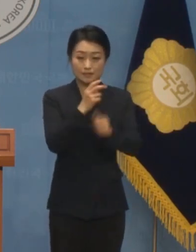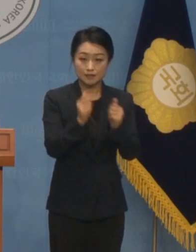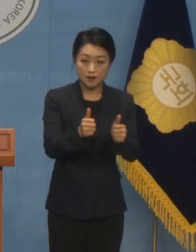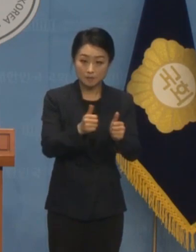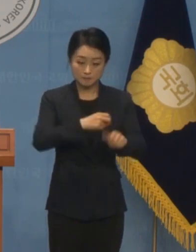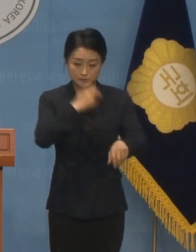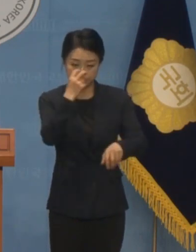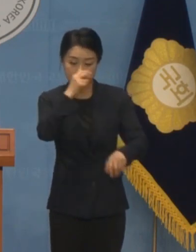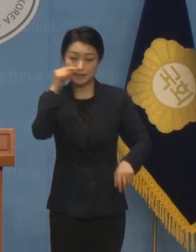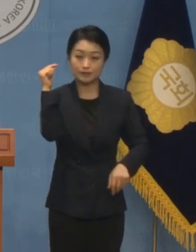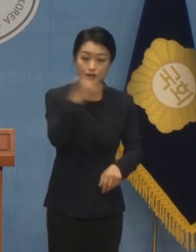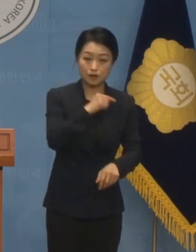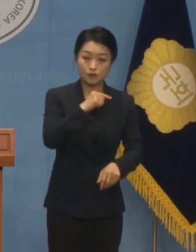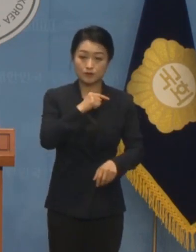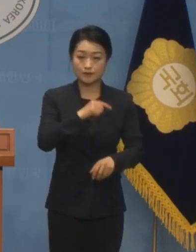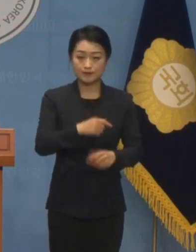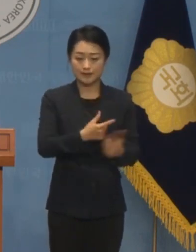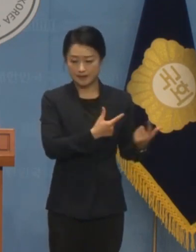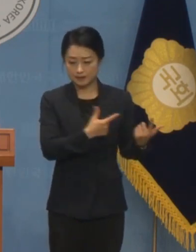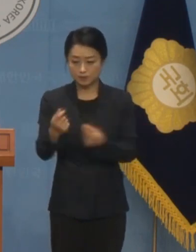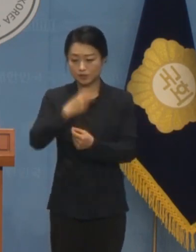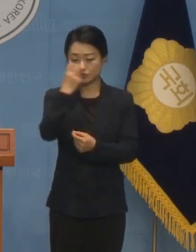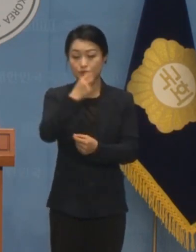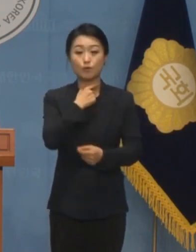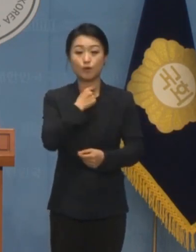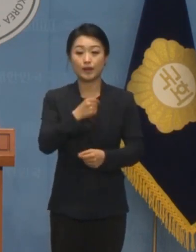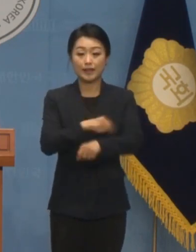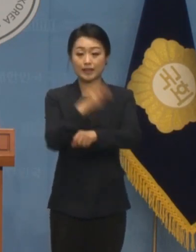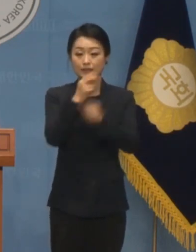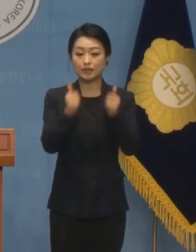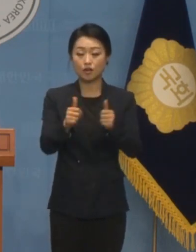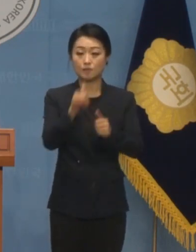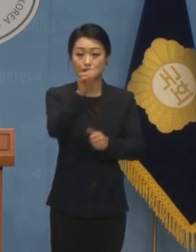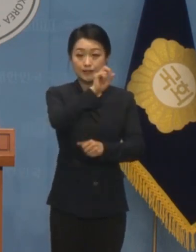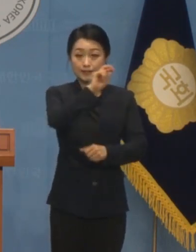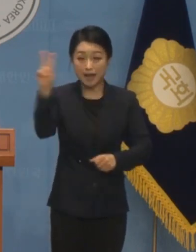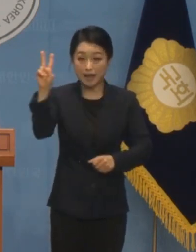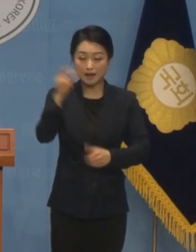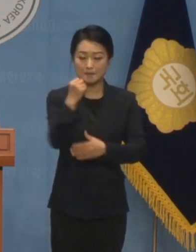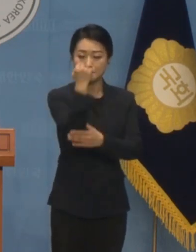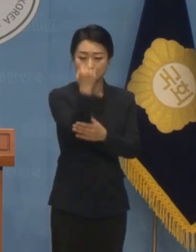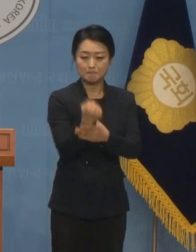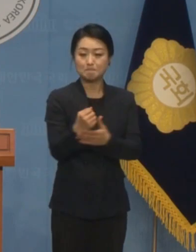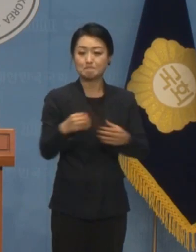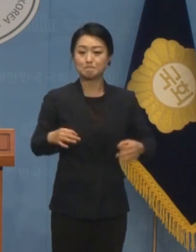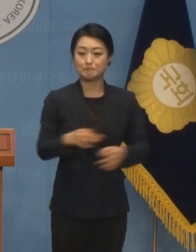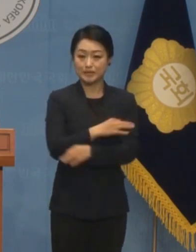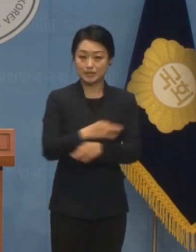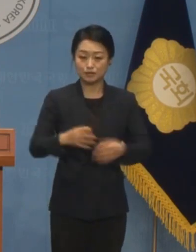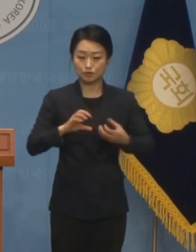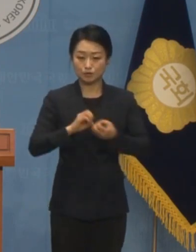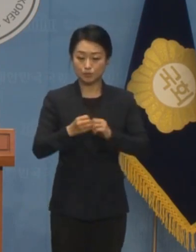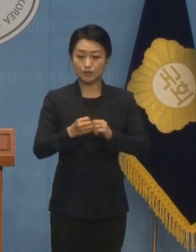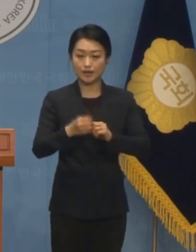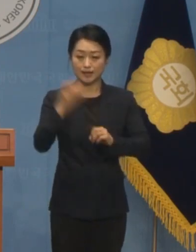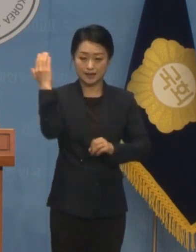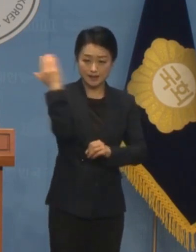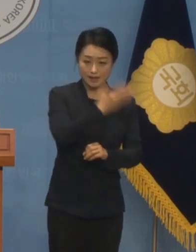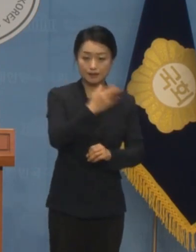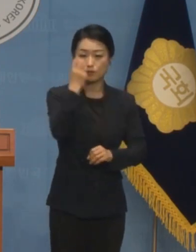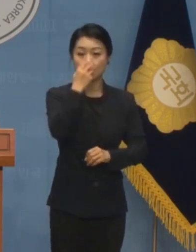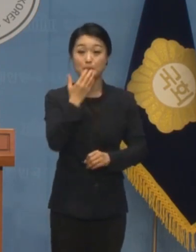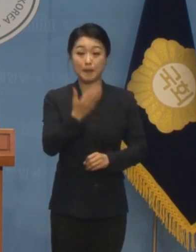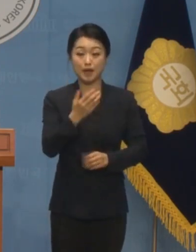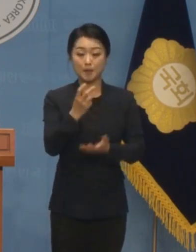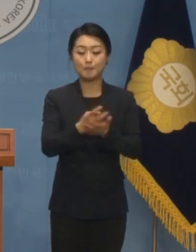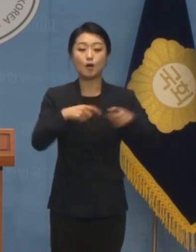수사가 이루어지기를 고대합니다. 오직 특검만이 중대비위, 국정농단 등을 바로잡고